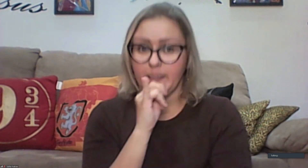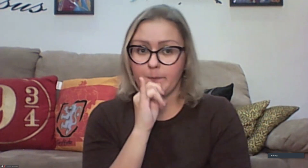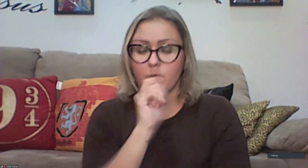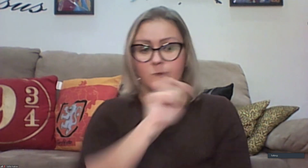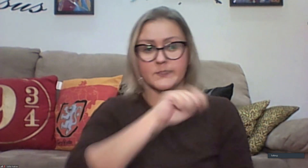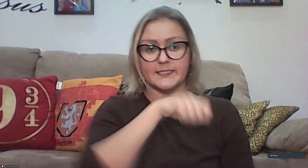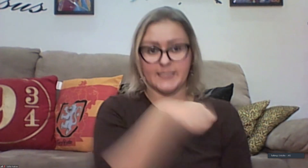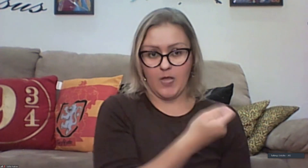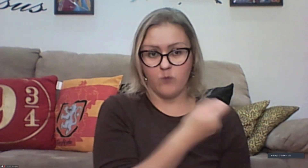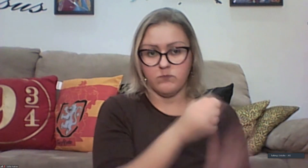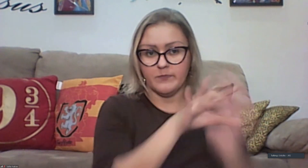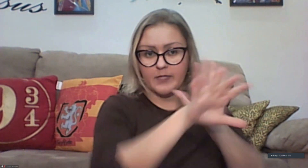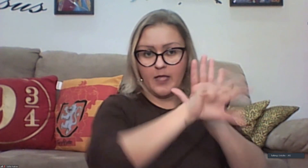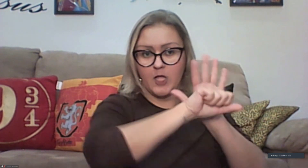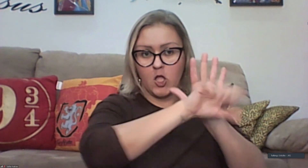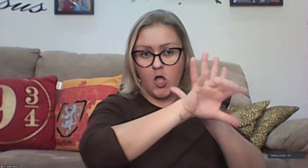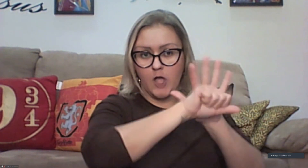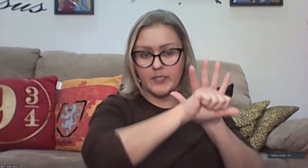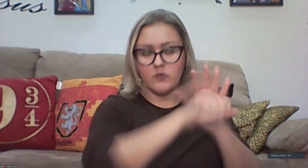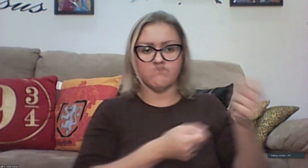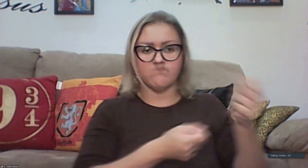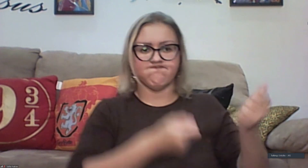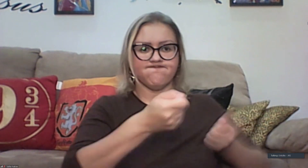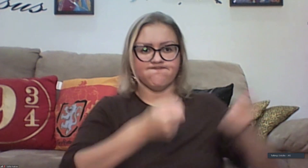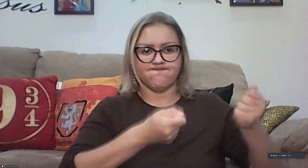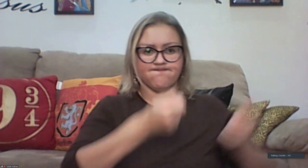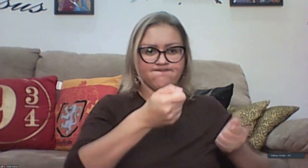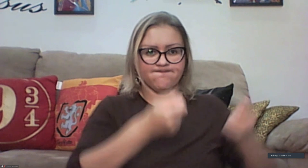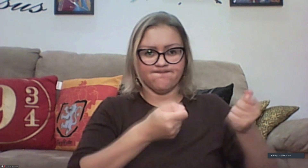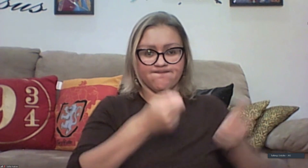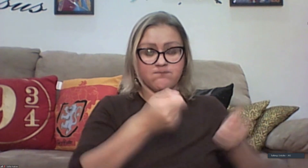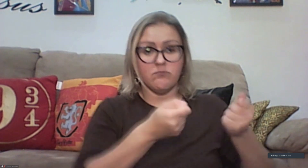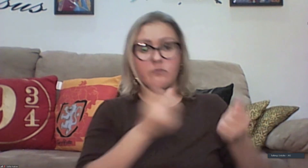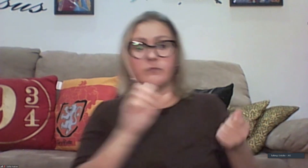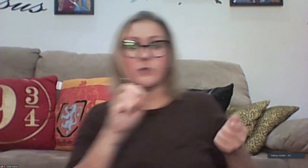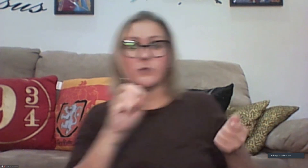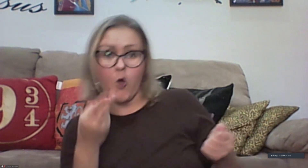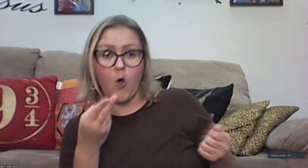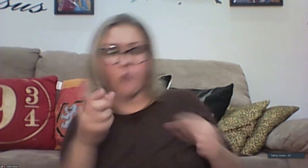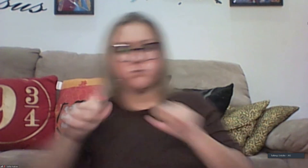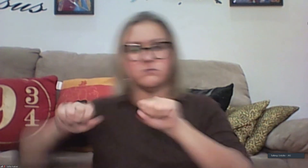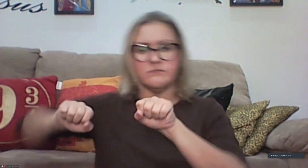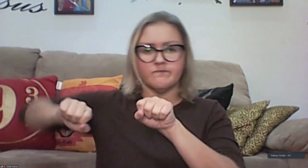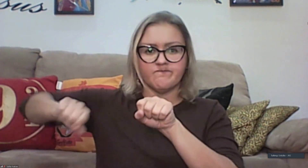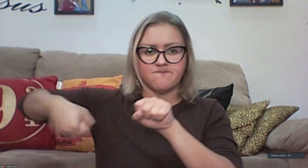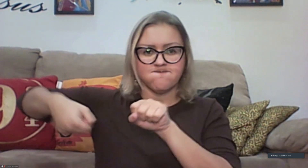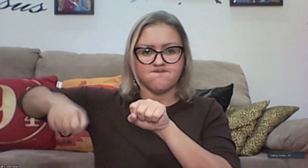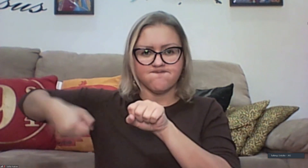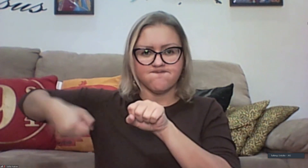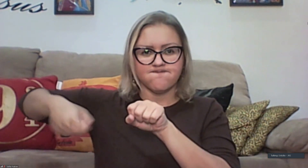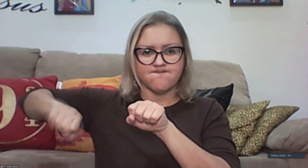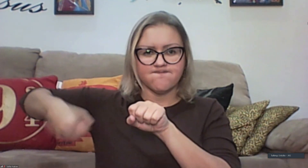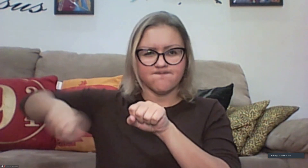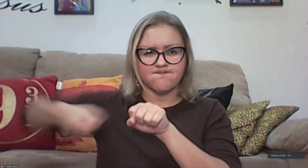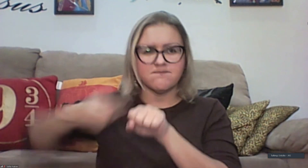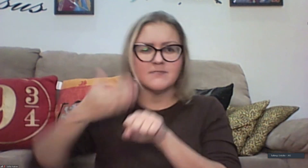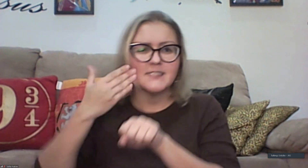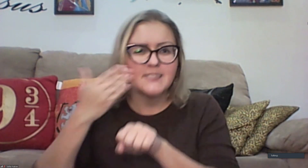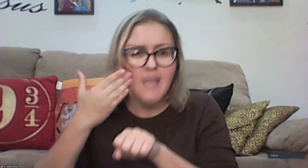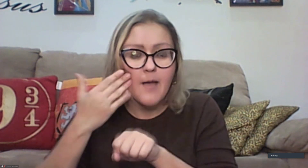Sinais com ícones, por exemplo, quando você faz um sinal através, não sei, dando um sinal de ícone, por exemplo, como carro ou uma moto, por